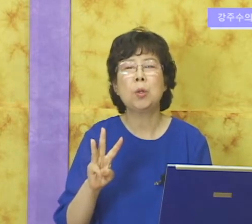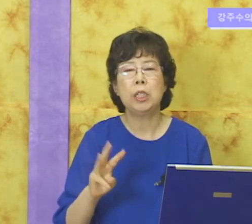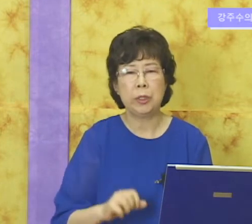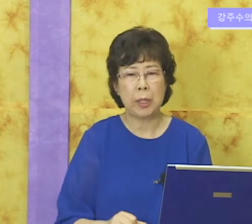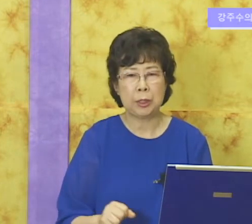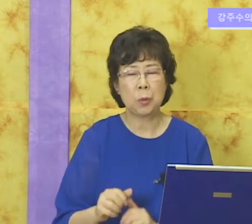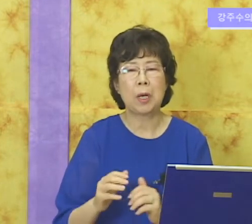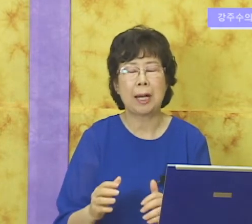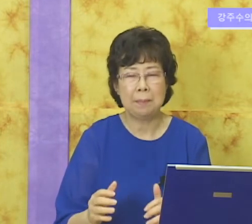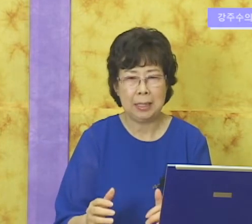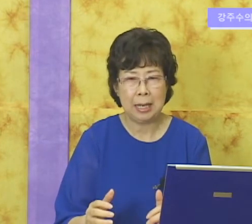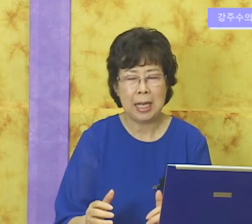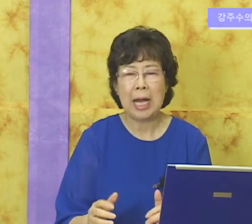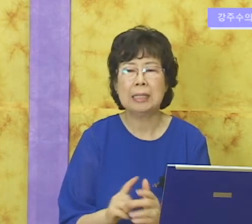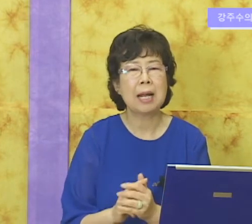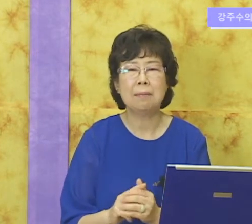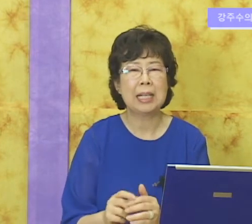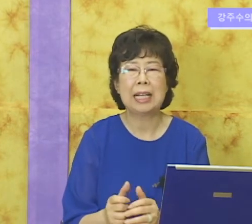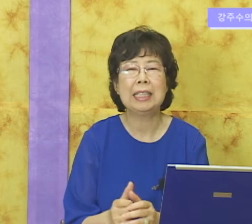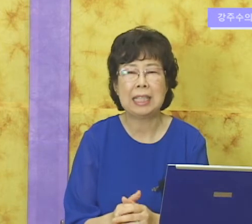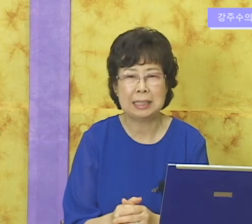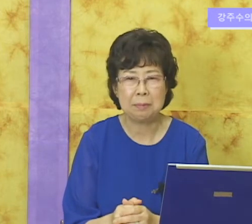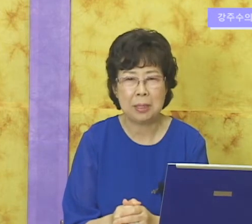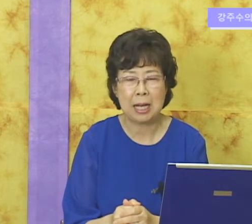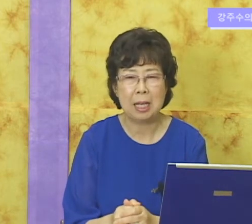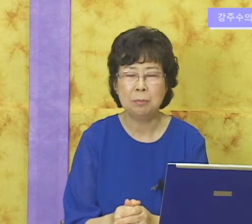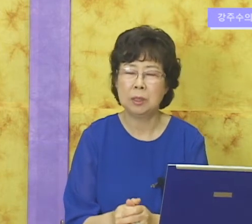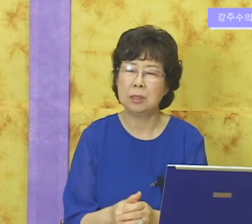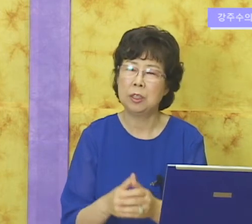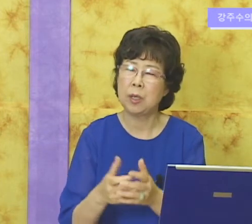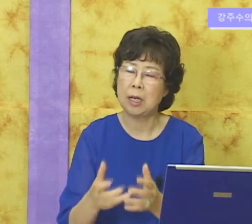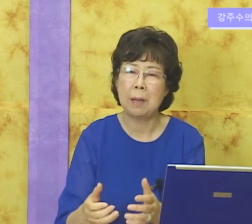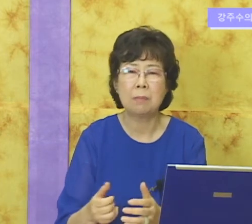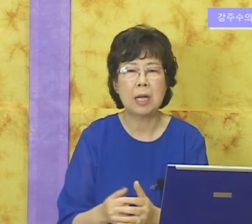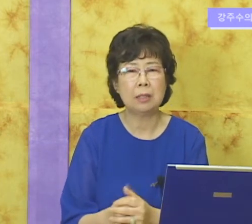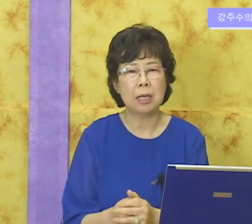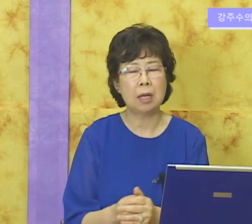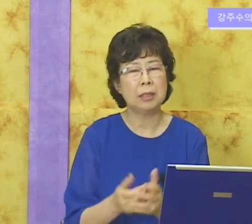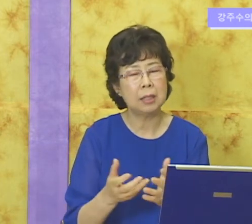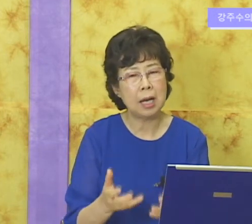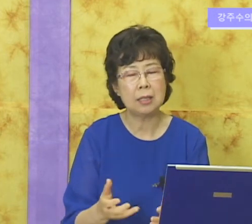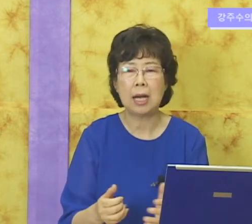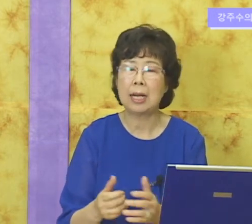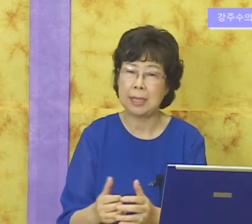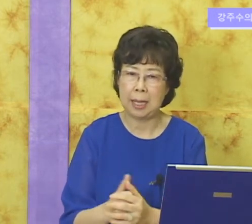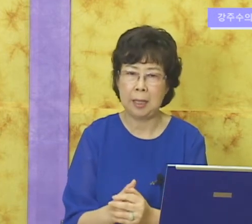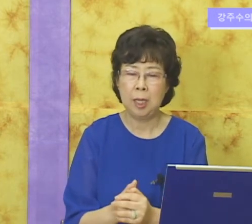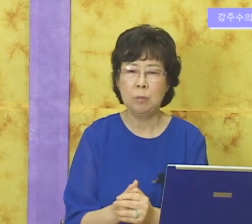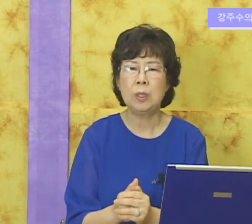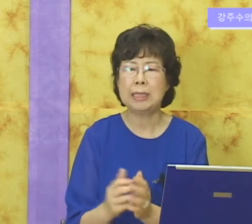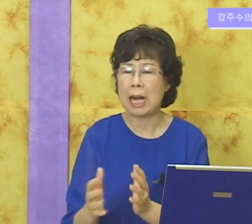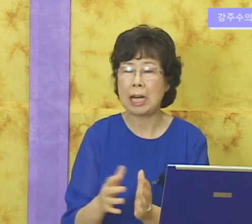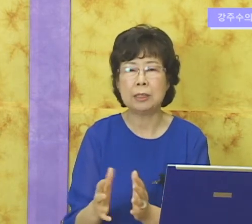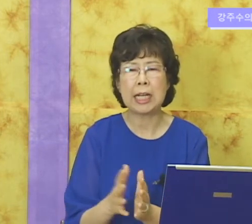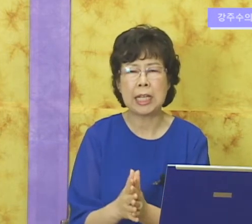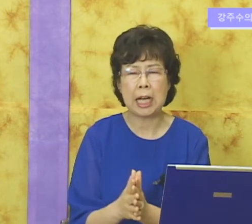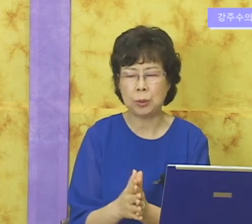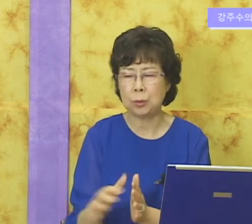조를 이루어가지고 꼭 갑니다. 한 사람은 잘 가지 않습니다. 무슨 기관을 방문하거나 어디를 가거나 할 때, 물론 잘 아는 거, 자기가 아주